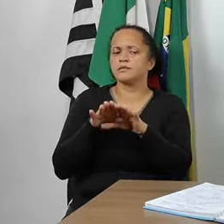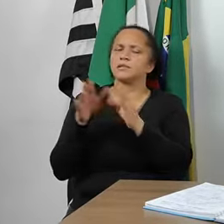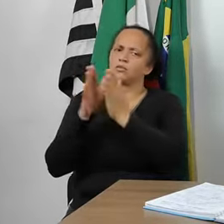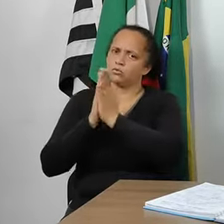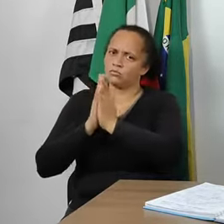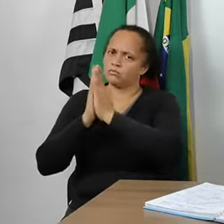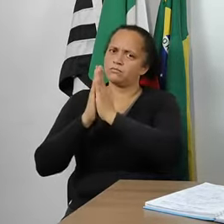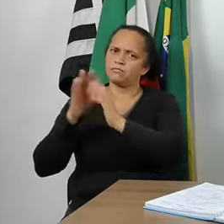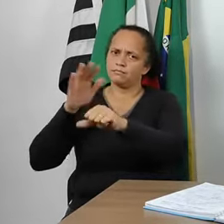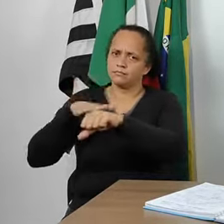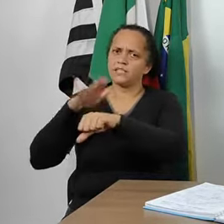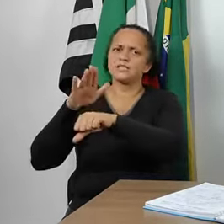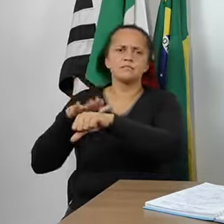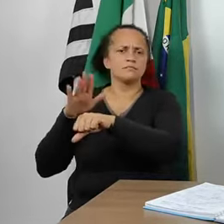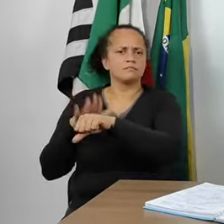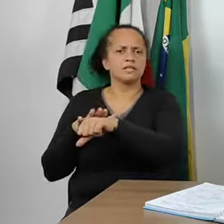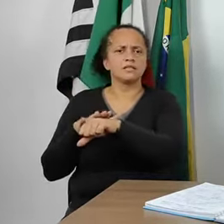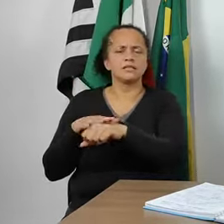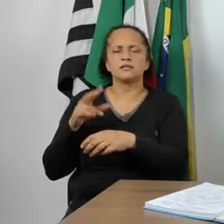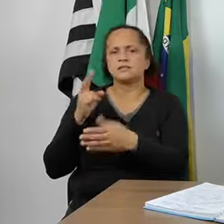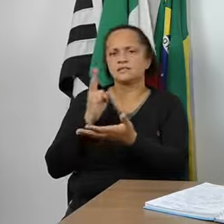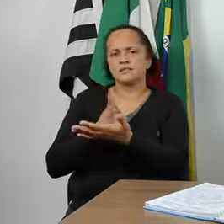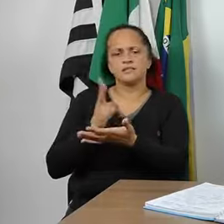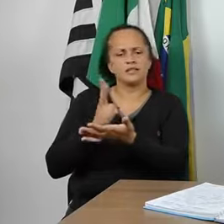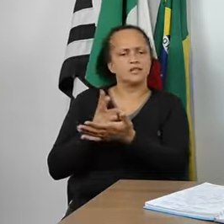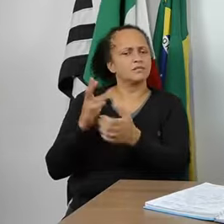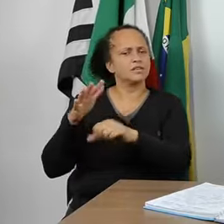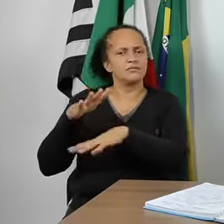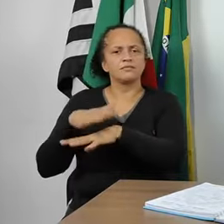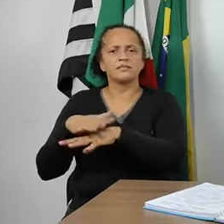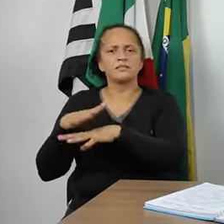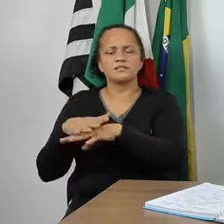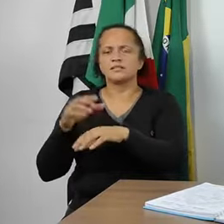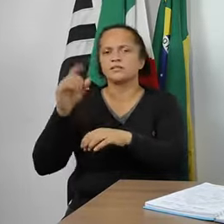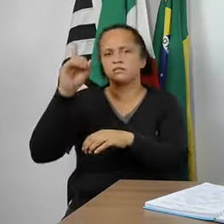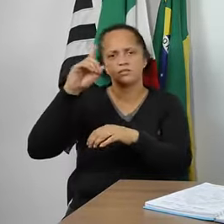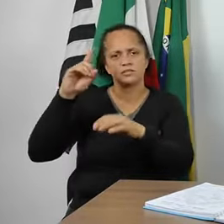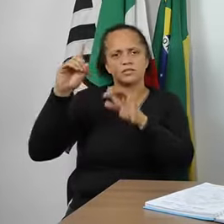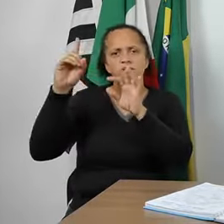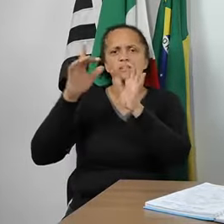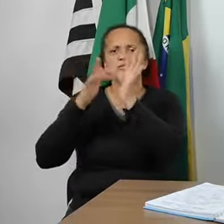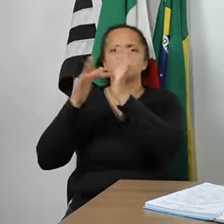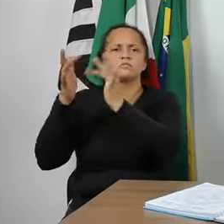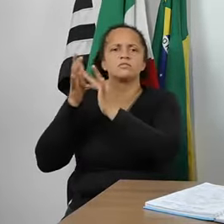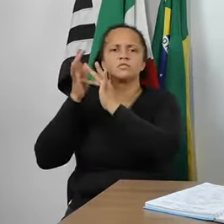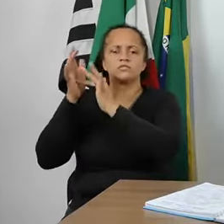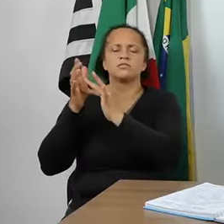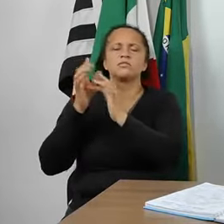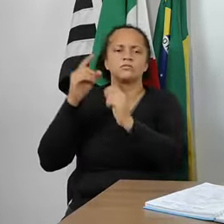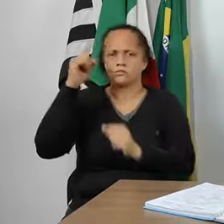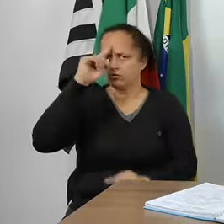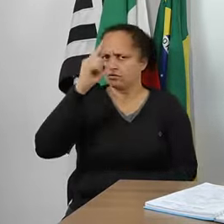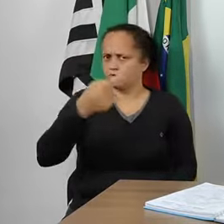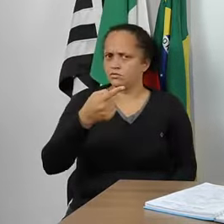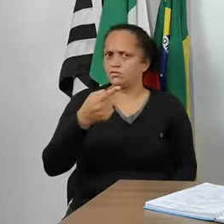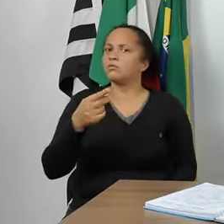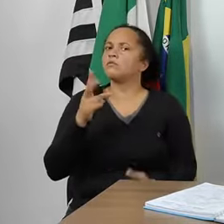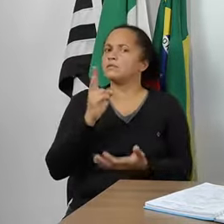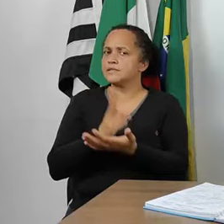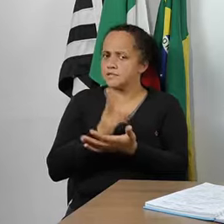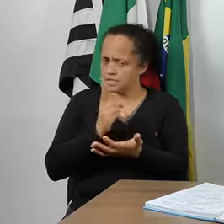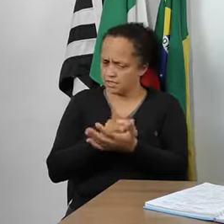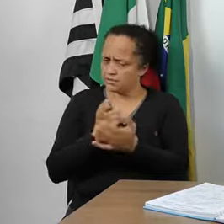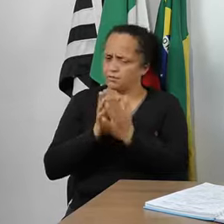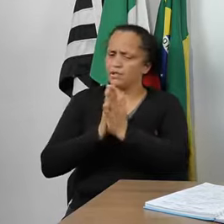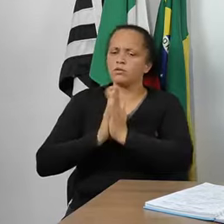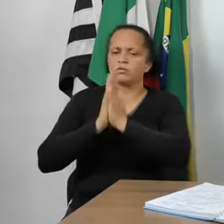oração, colocar em prática aquilo que o Senhor Jesus nos ordenou, que é orar sem cessar, perseverar em oração